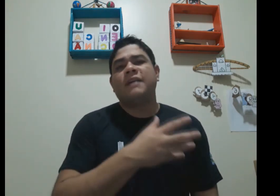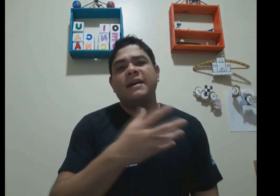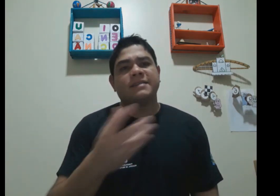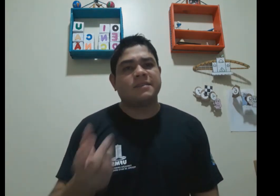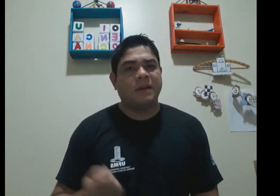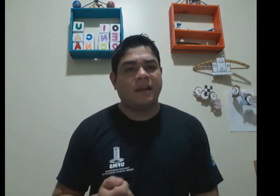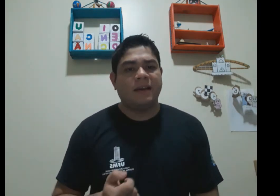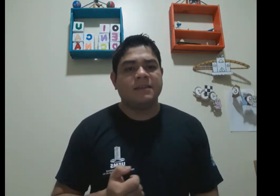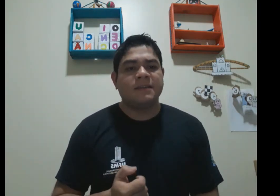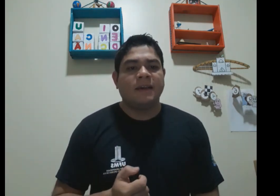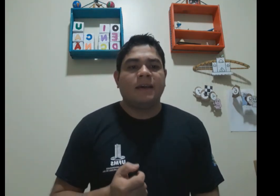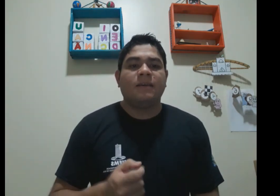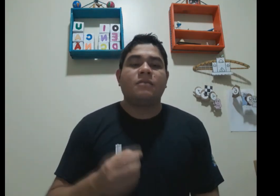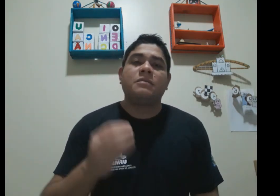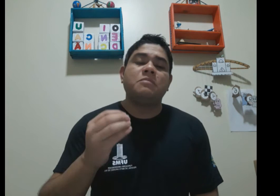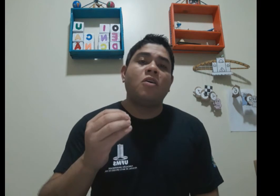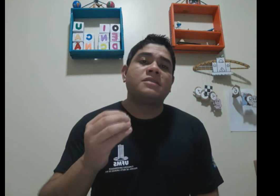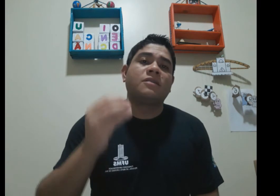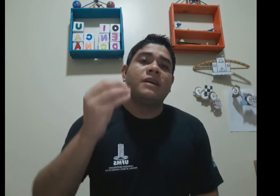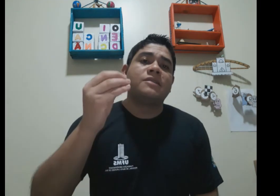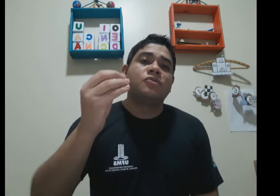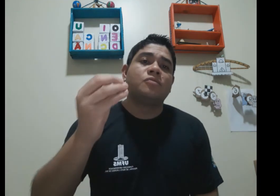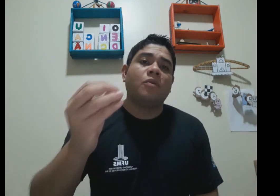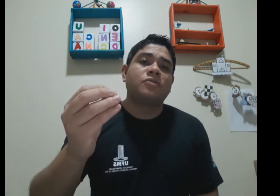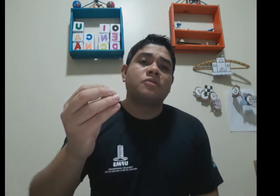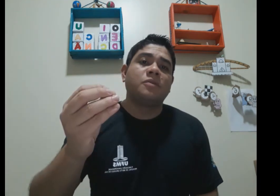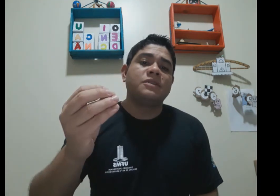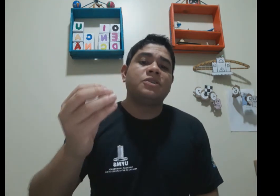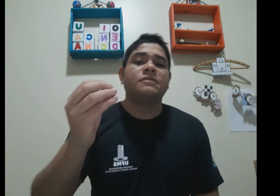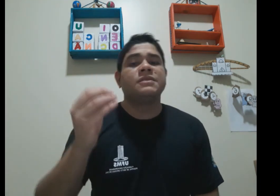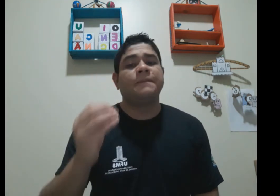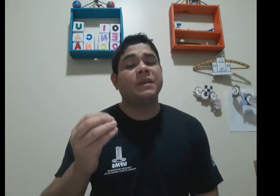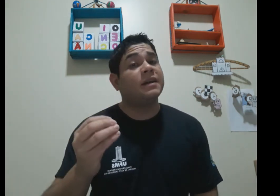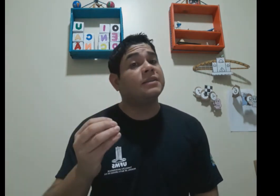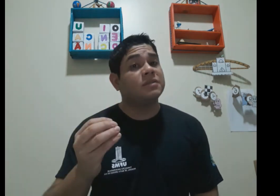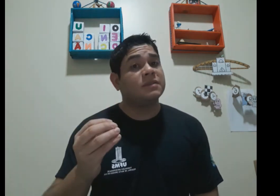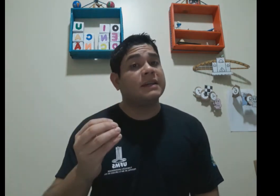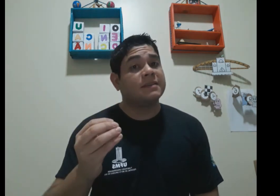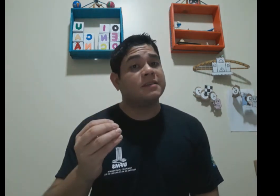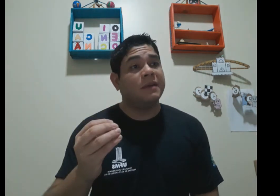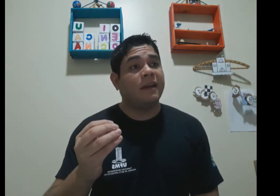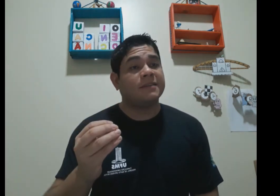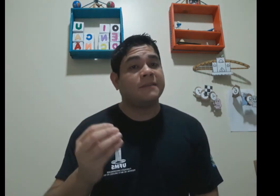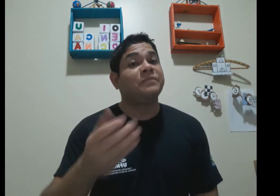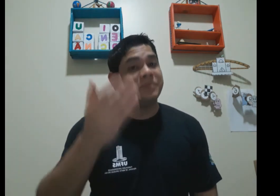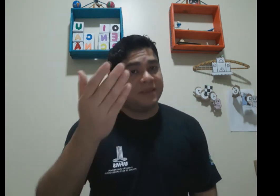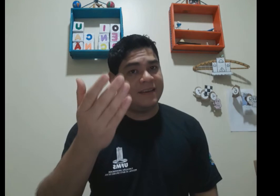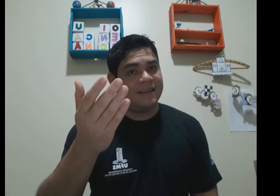várias experiências e mostra quais são os pontos positivos e negativos dessas experiências. Que é claro,